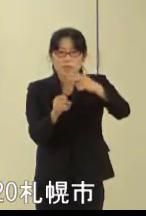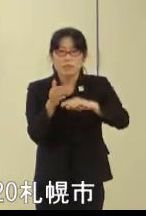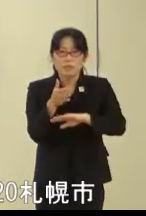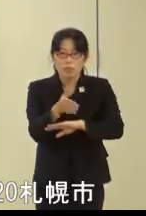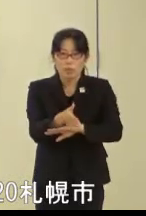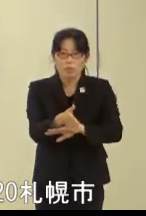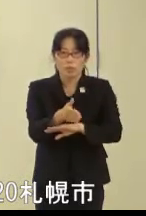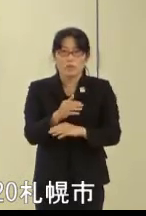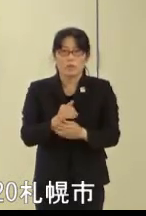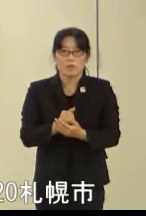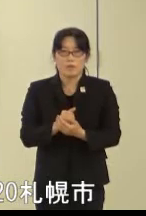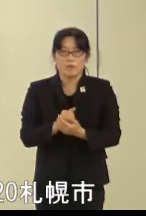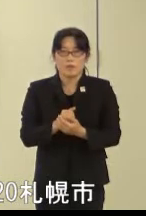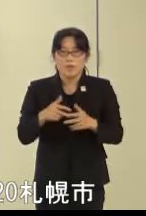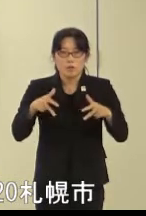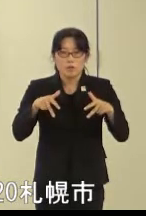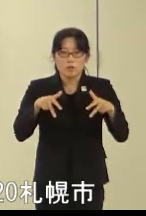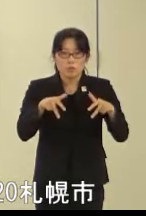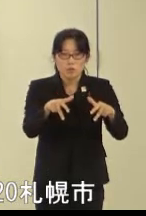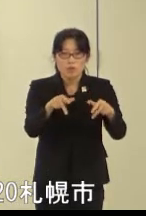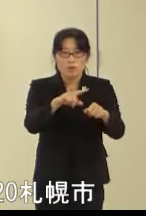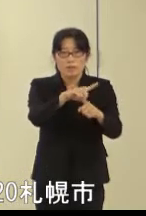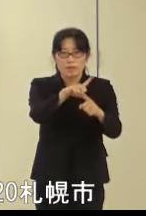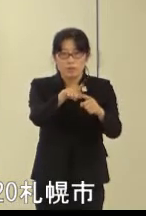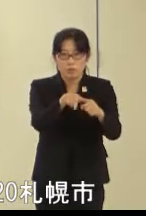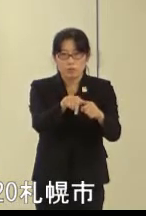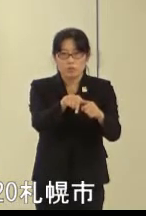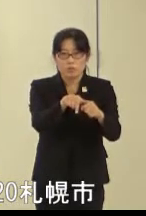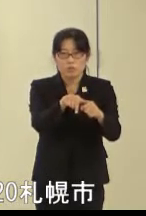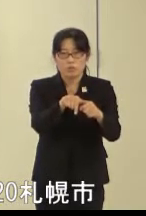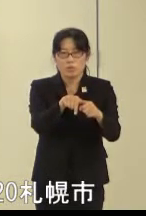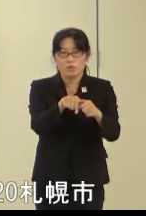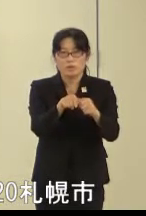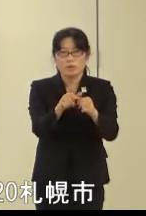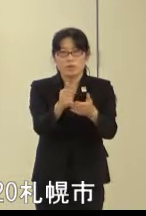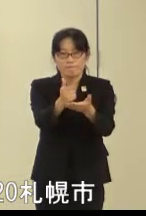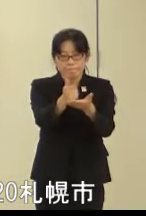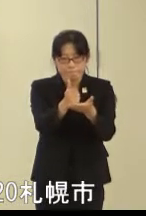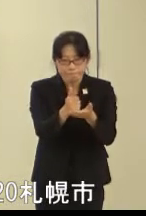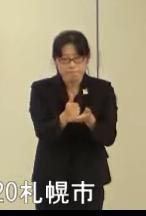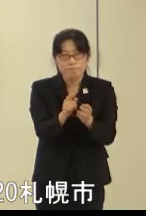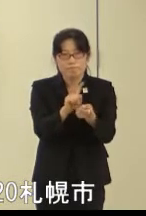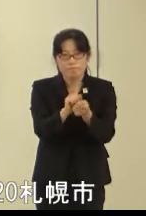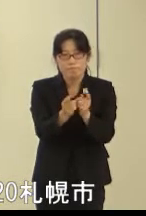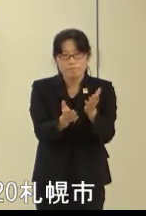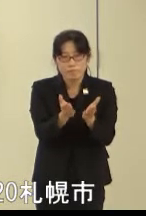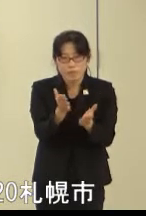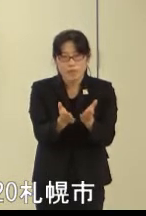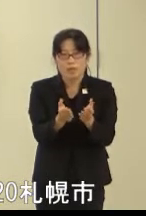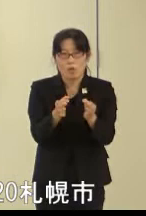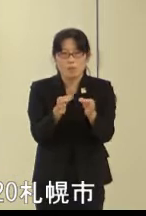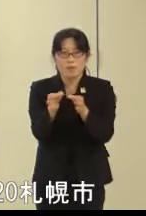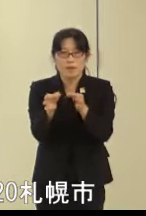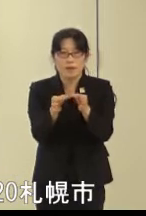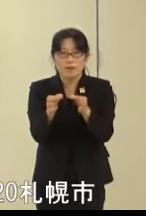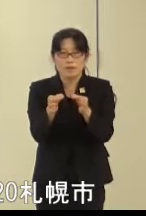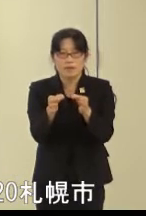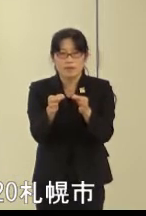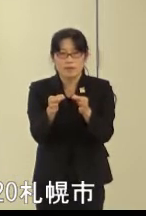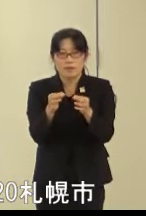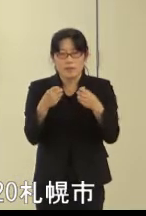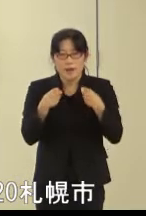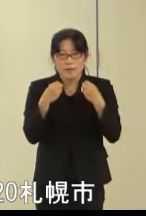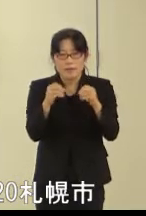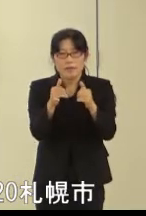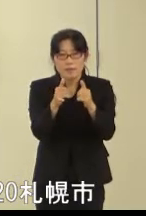余暇のすすきの地区におけます接待を伴う飲食店に多く感染者